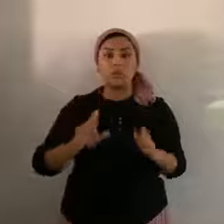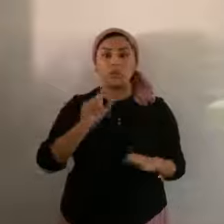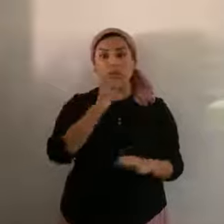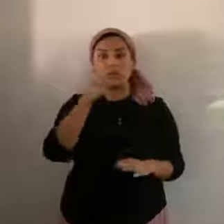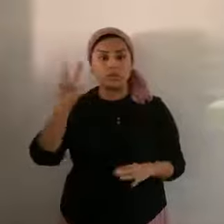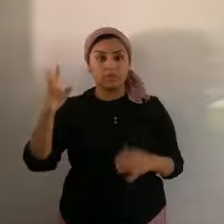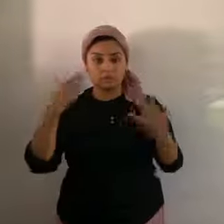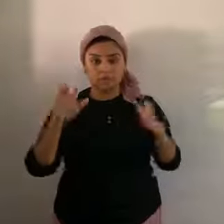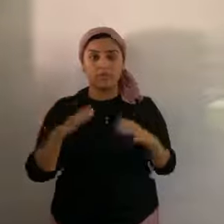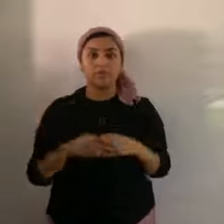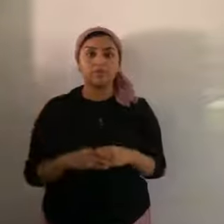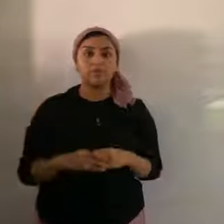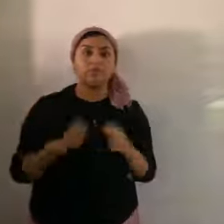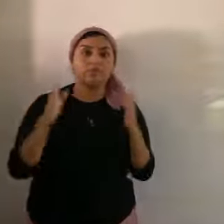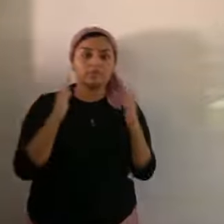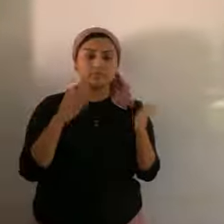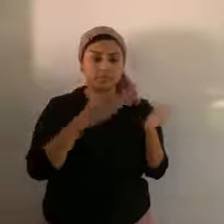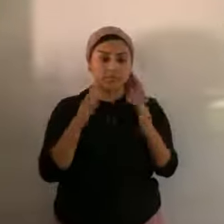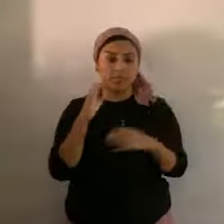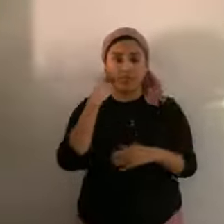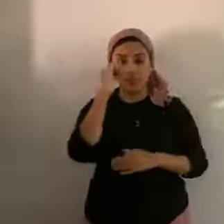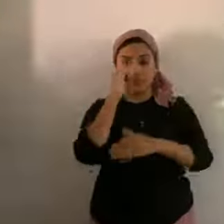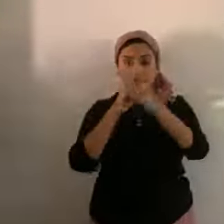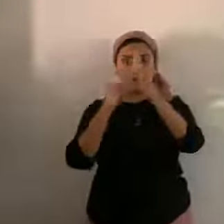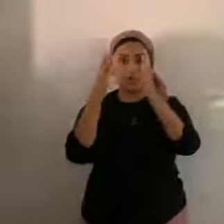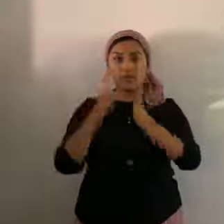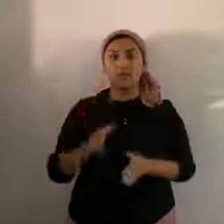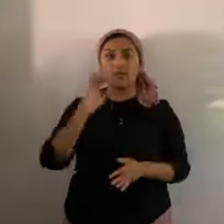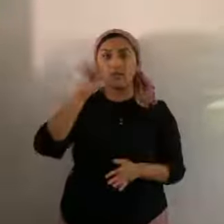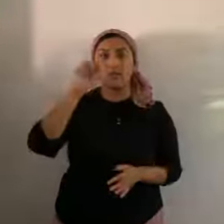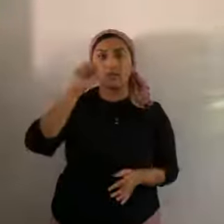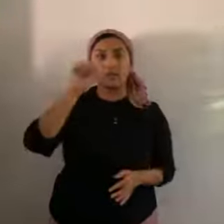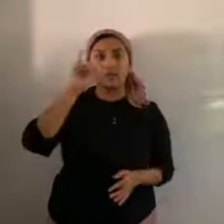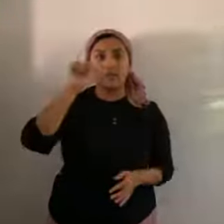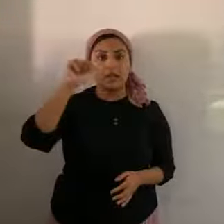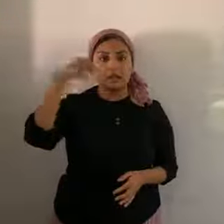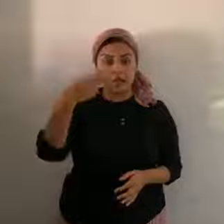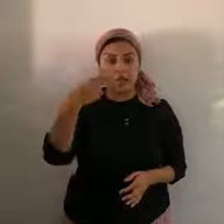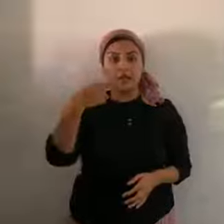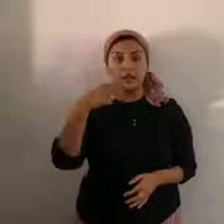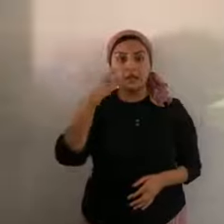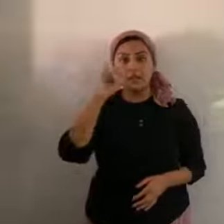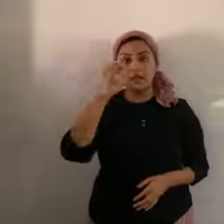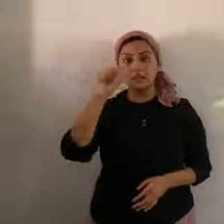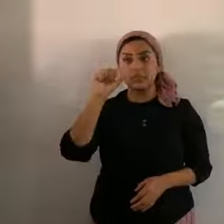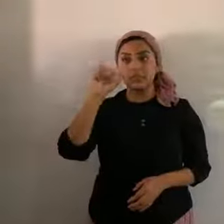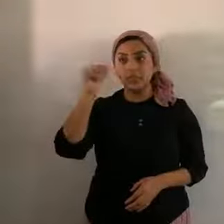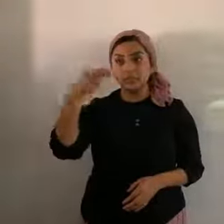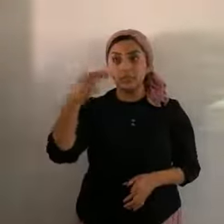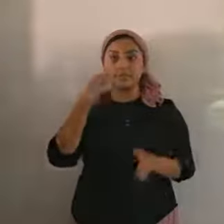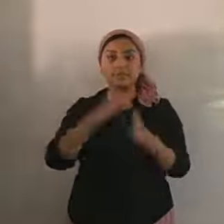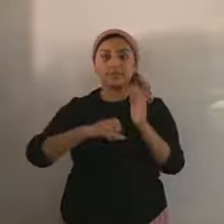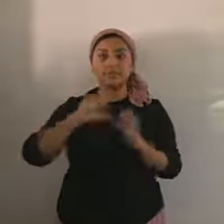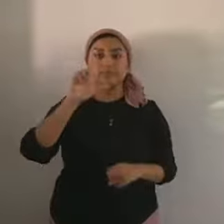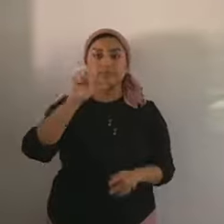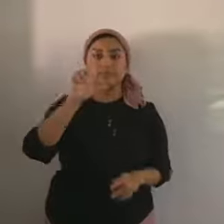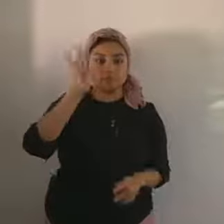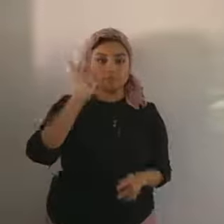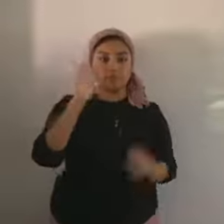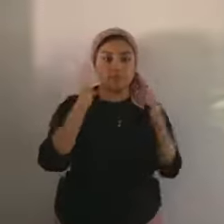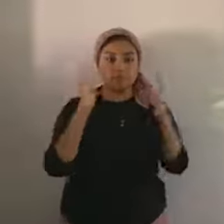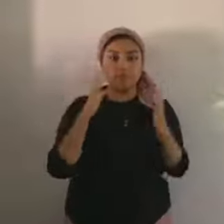gozoypaz.mx. Ahora, por favor, vamos a Isaías, amada Keilah. Vamos para allá. En Isaías 29, vamos